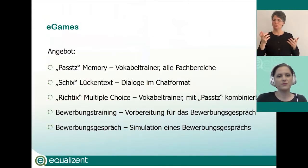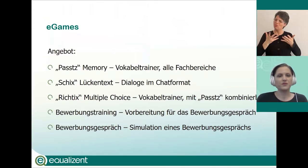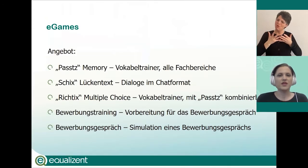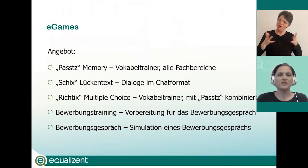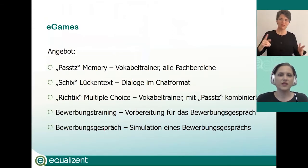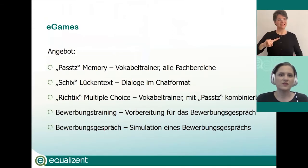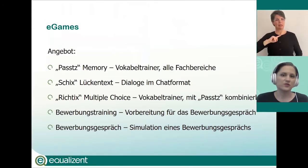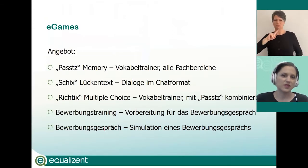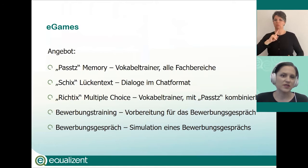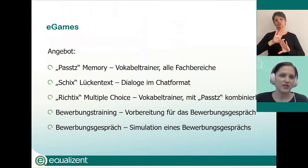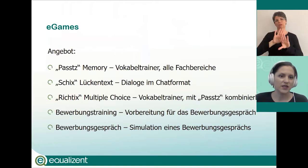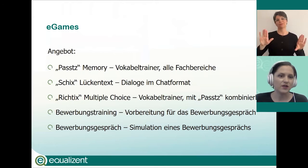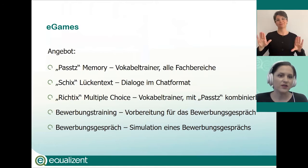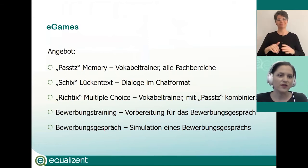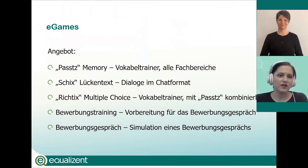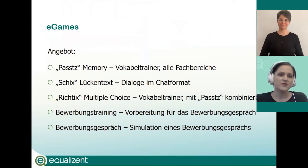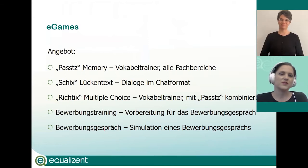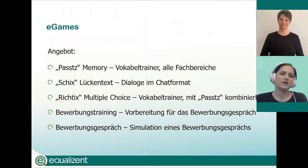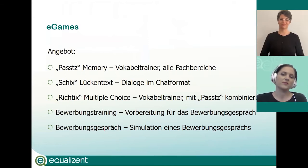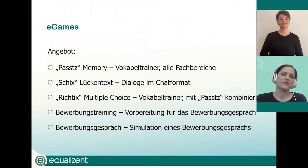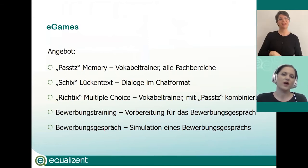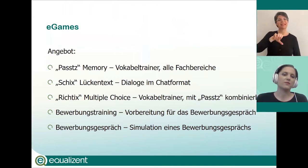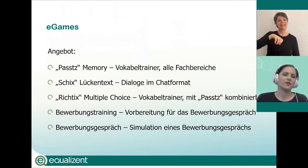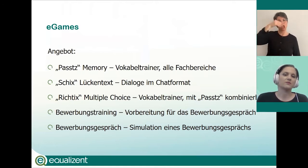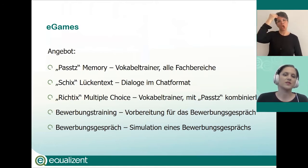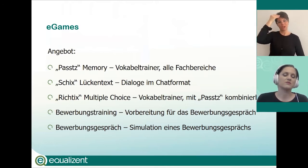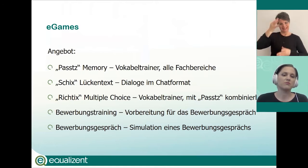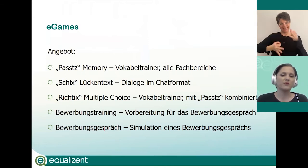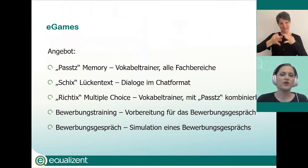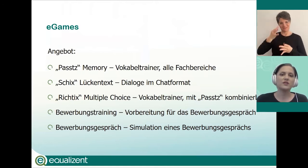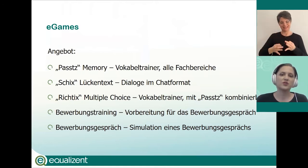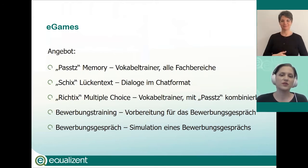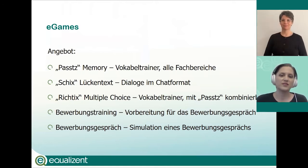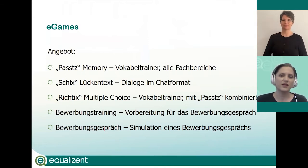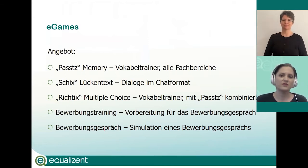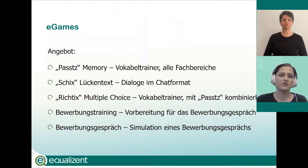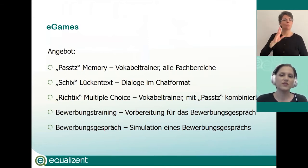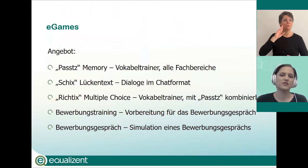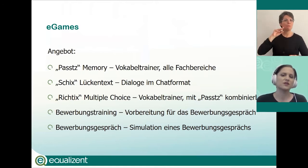Arbeiten. Weiter zu unseren E-Learning Games. Wir haben das Memory, das schon